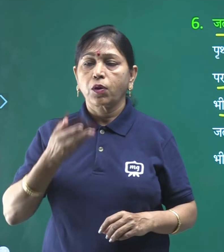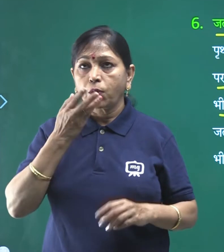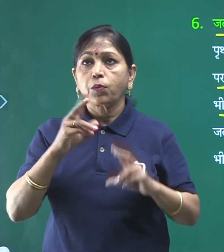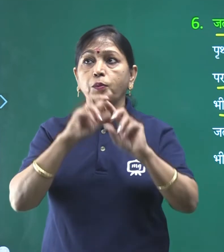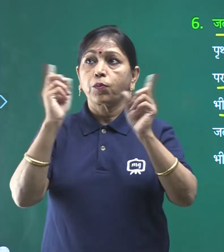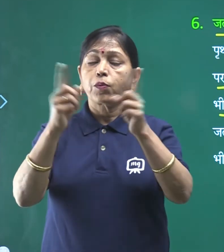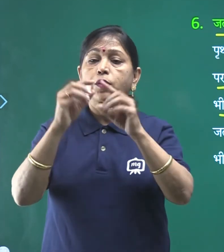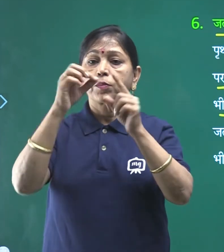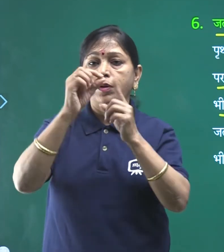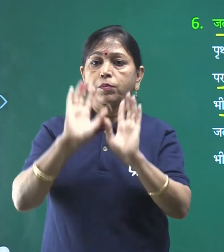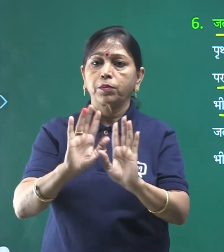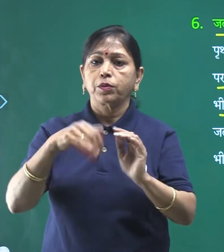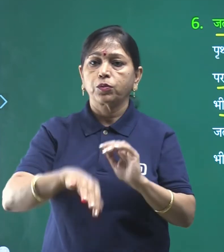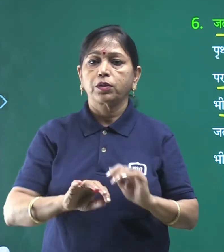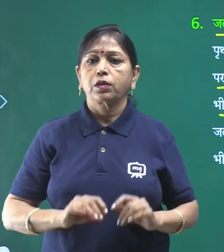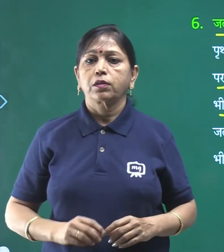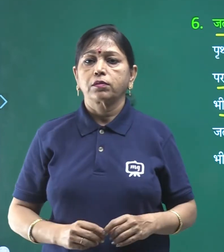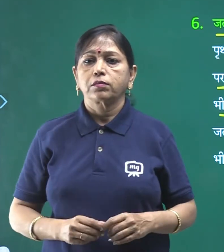भी पाई जाती है दो